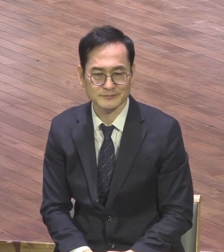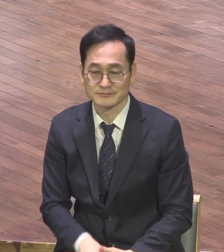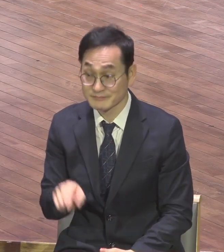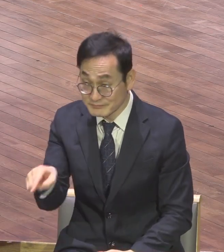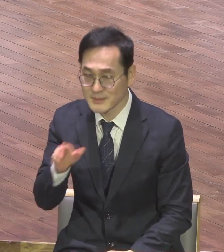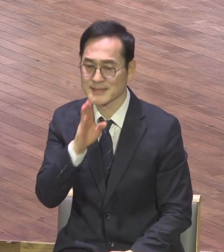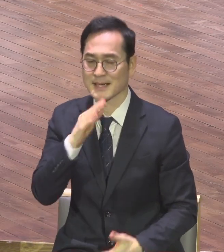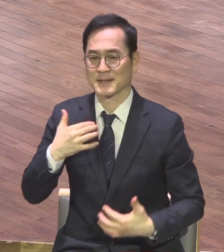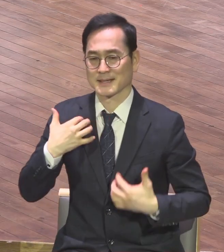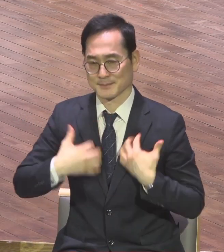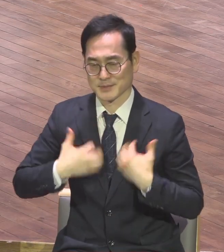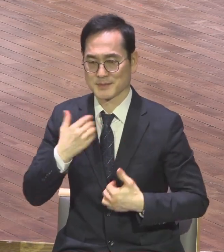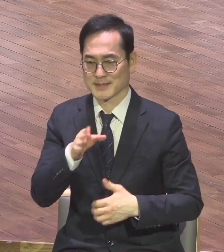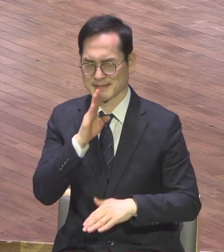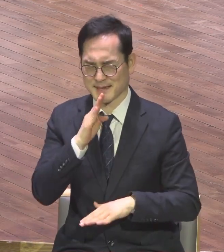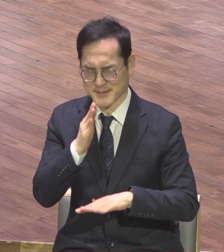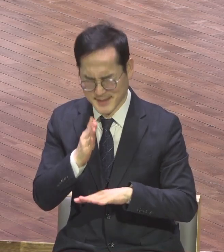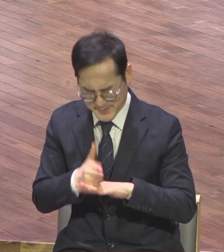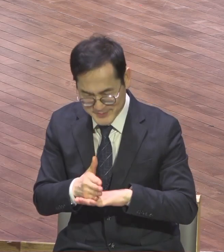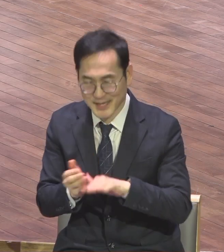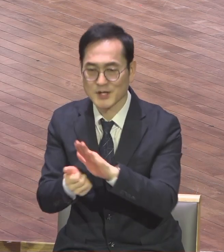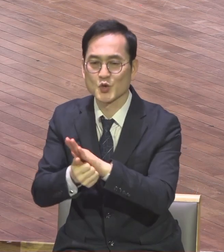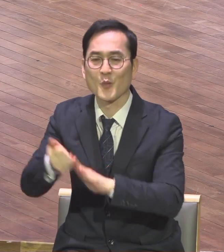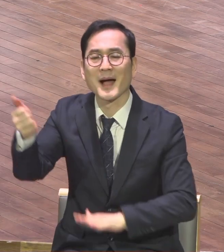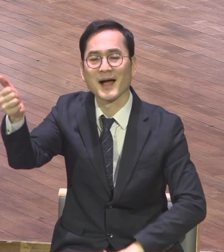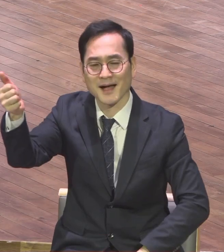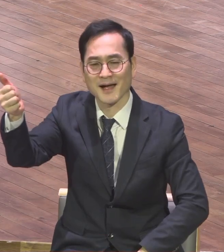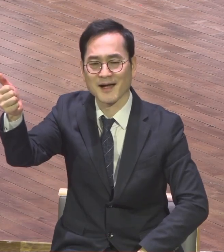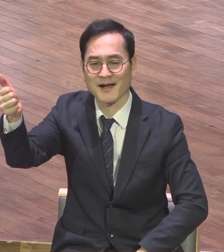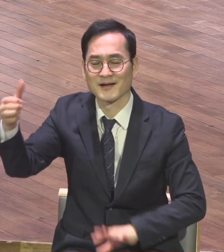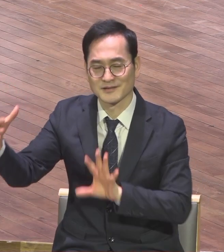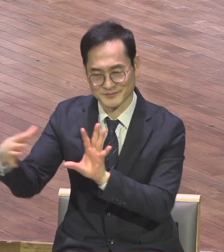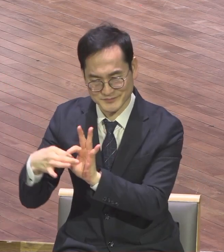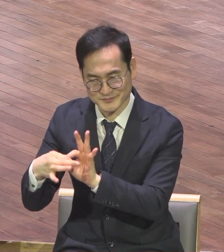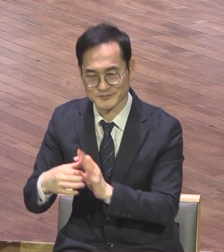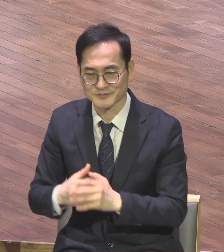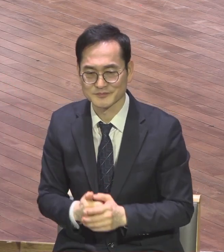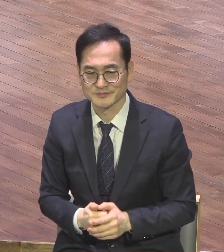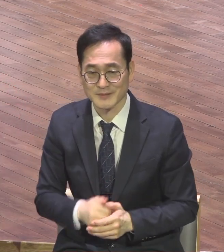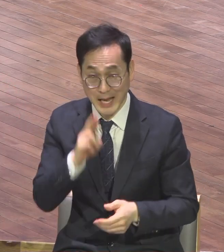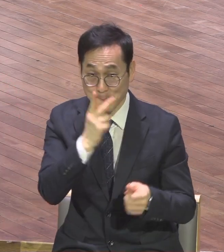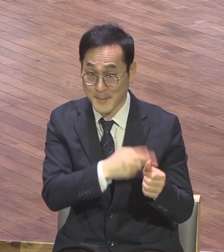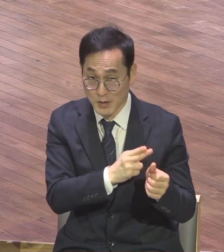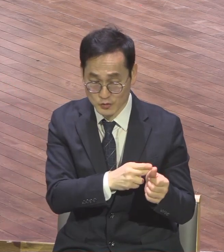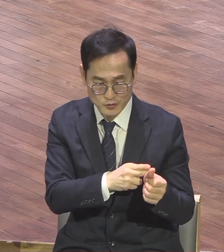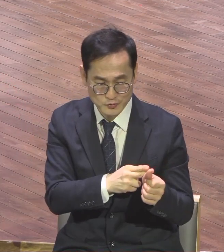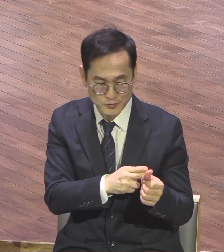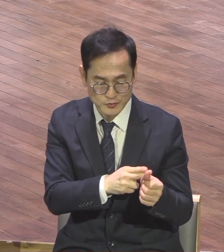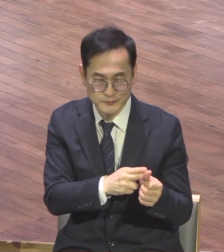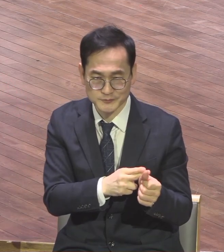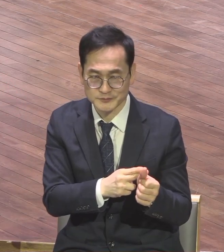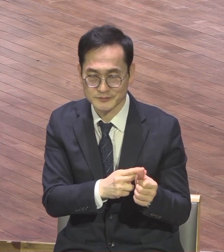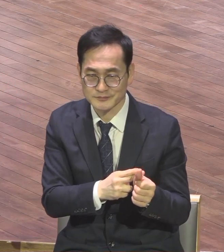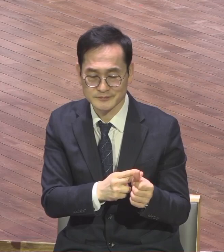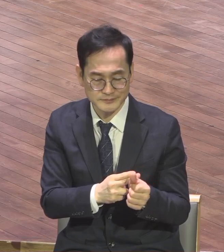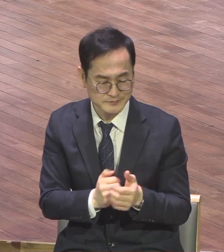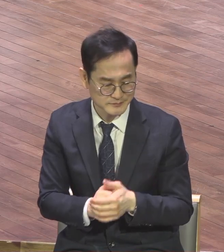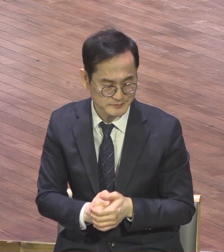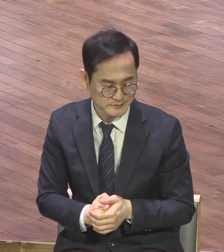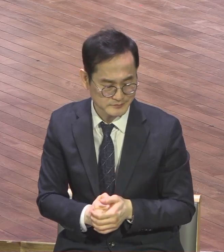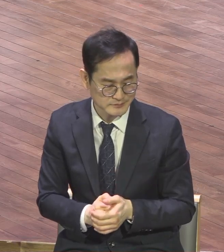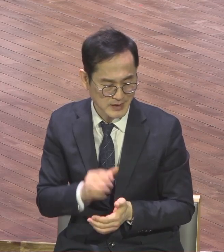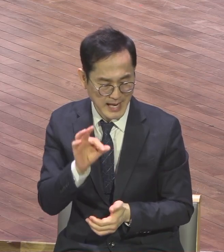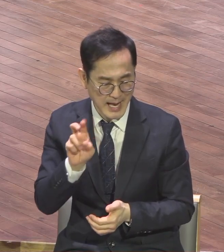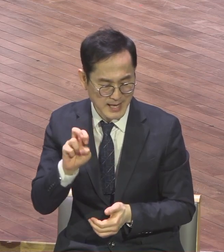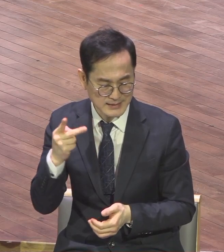기쁨, 참 감사, 참 소망 회복되는 겁니다. 이 사도 바울은 골전서 15장 22절 이렇게 선포합니다. 아담 안에서